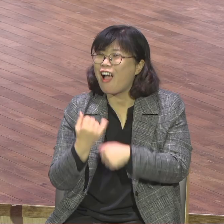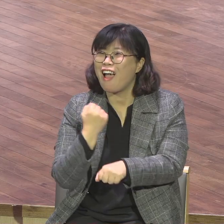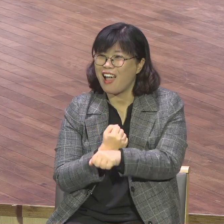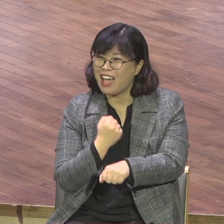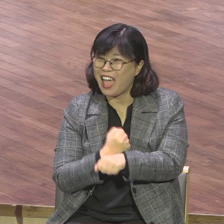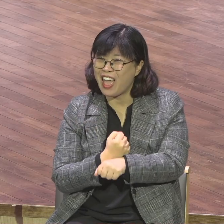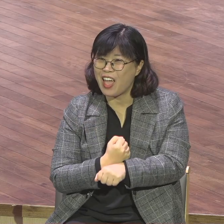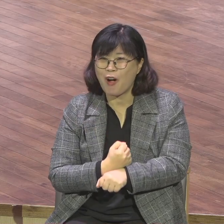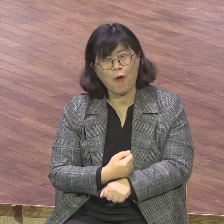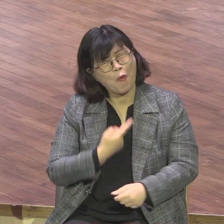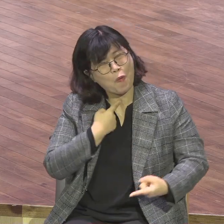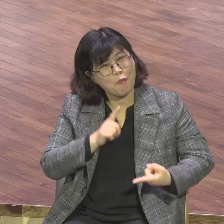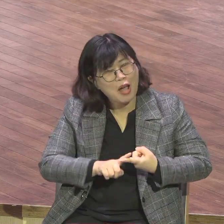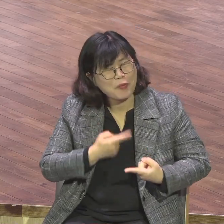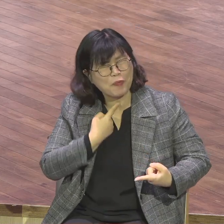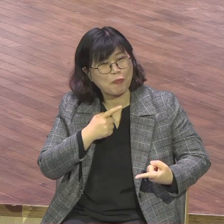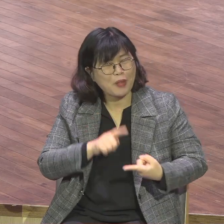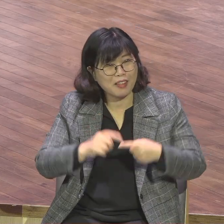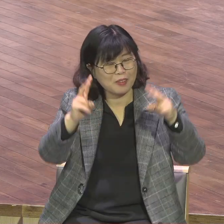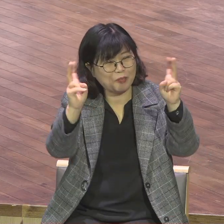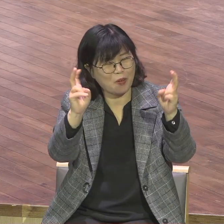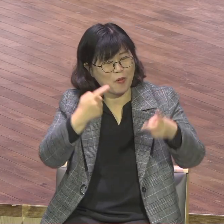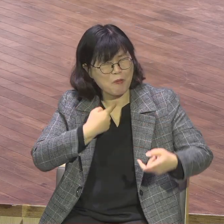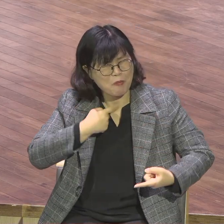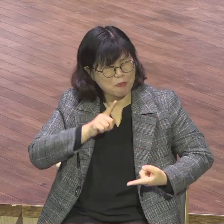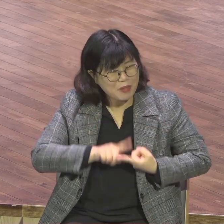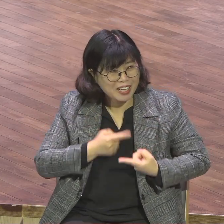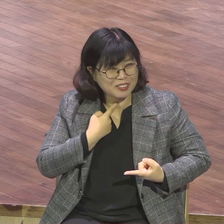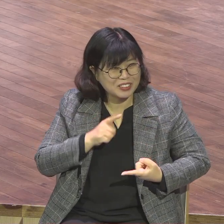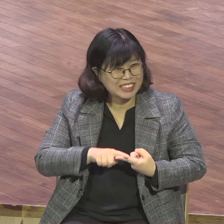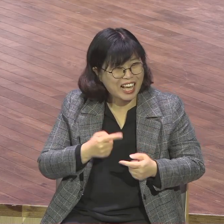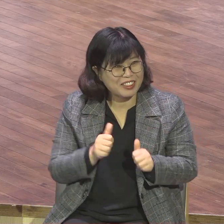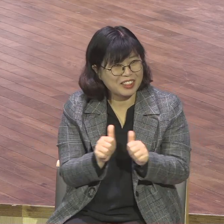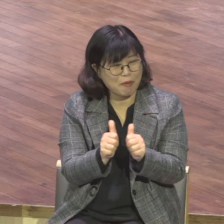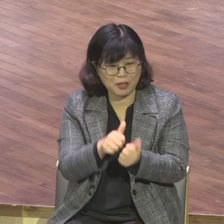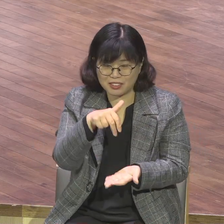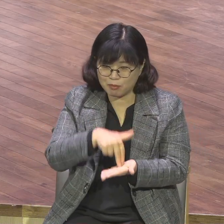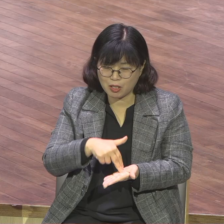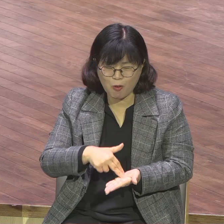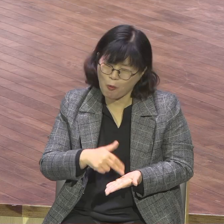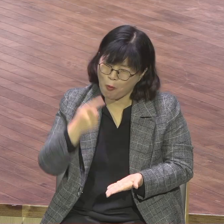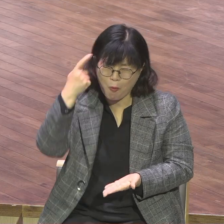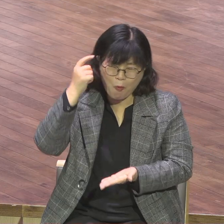죽게 하듯 하라. 뭐 이것만큼 확실한 게 없잖아요. 근데 사실